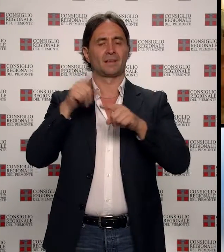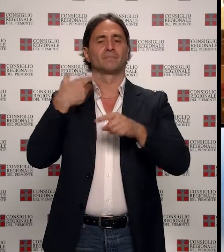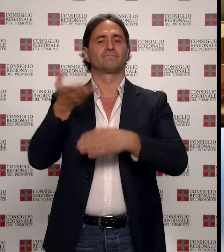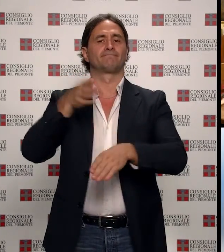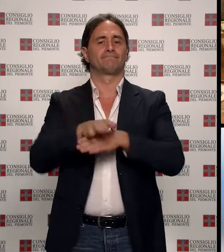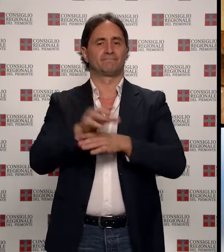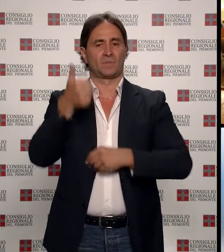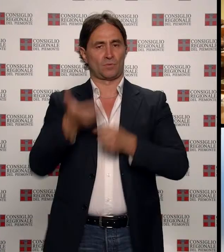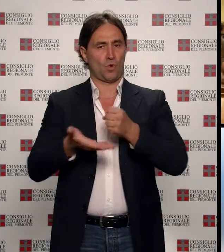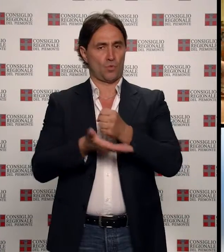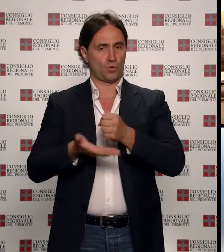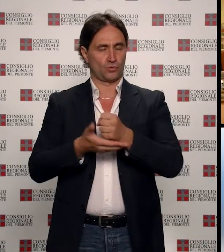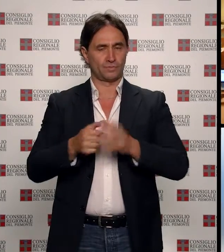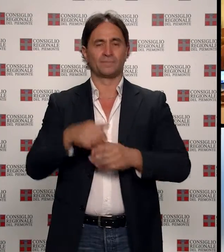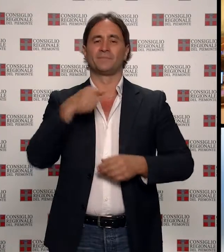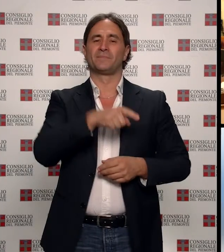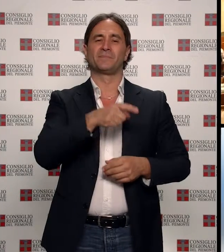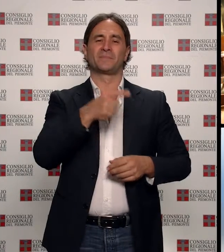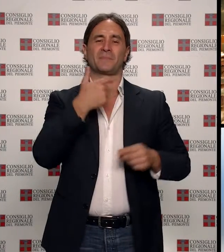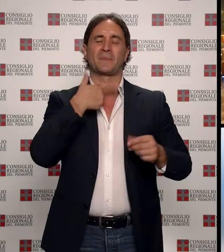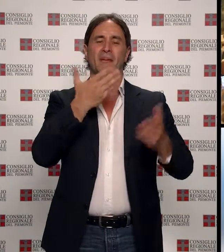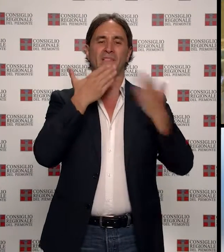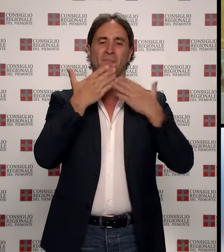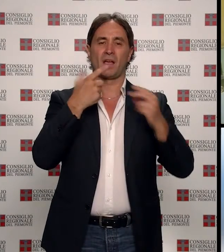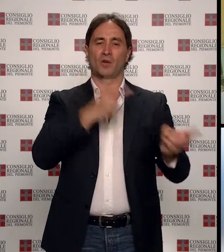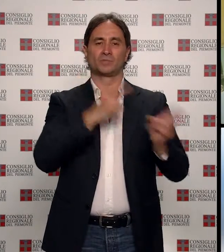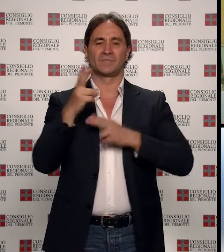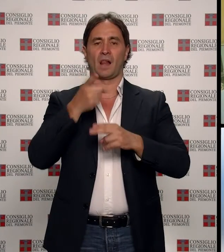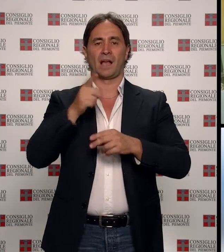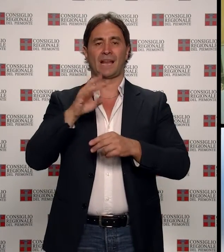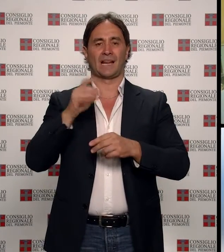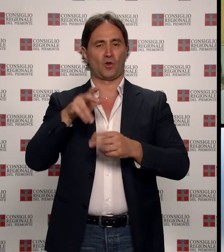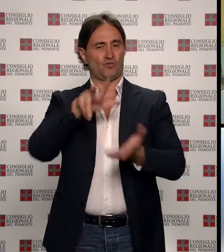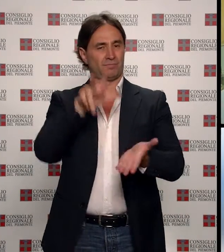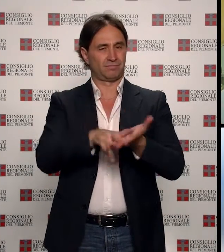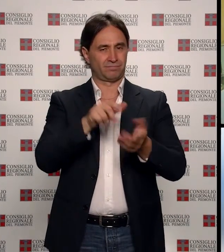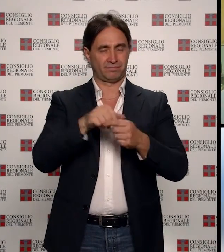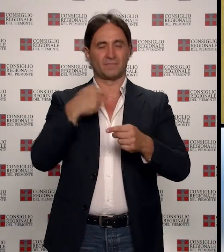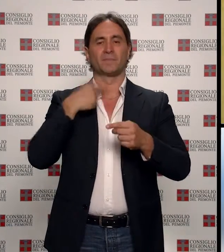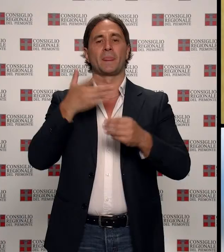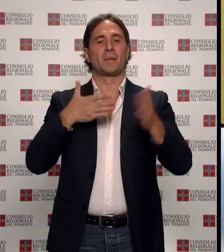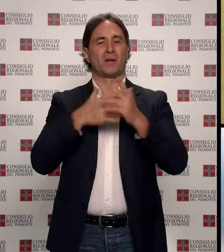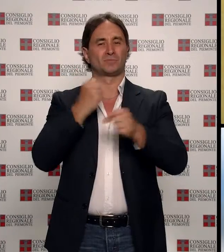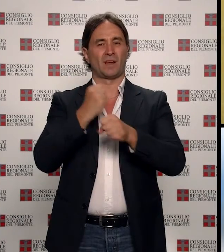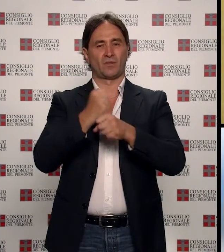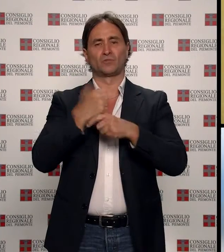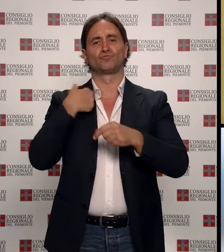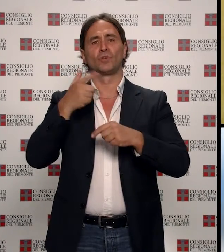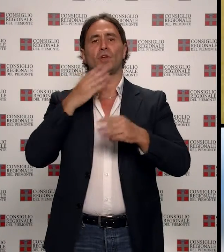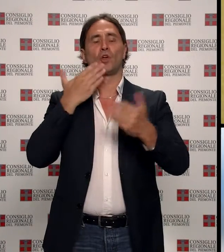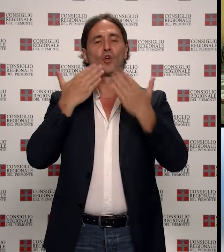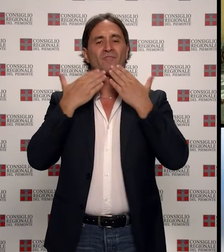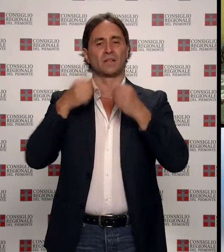luglio. L'Assemblea ha approvato la legge sull'ospedale Gradenigo e nella pausa dei lavori ha ricevuto una delegazione delle confederazioni